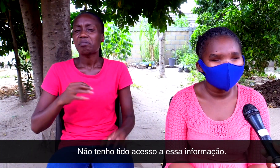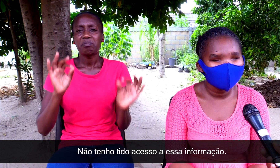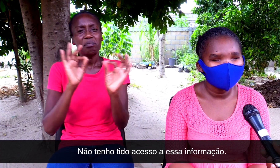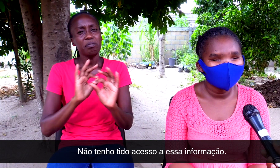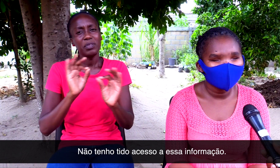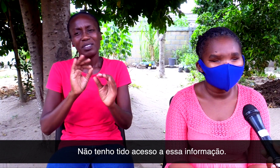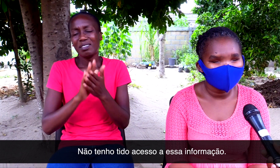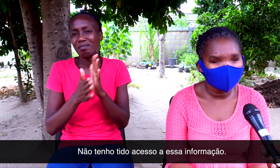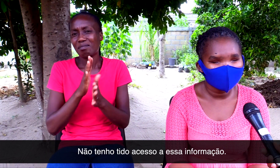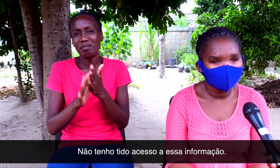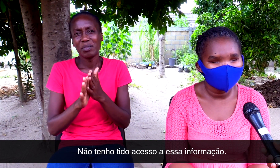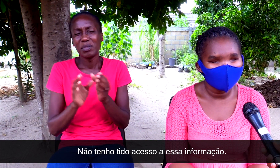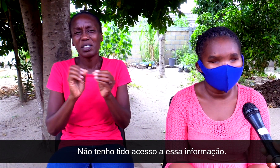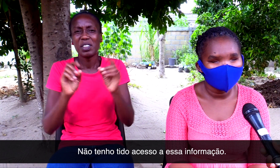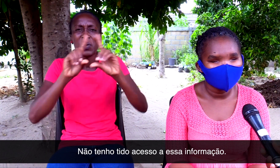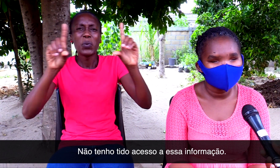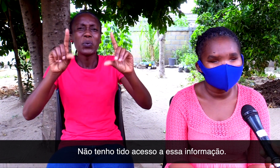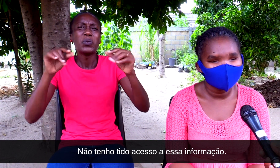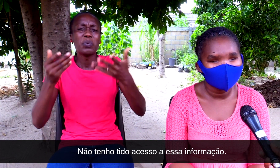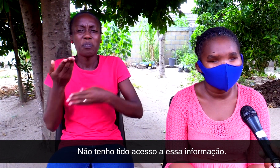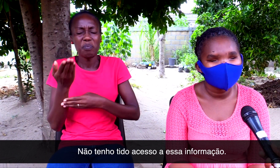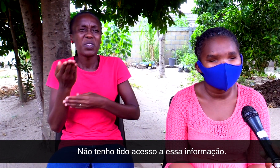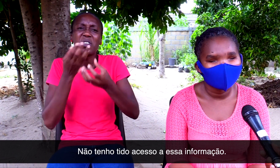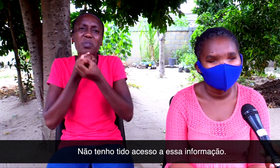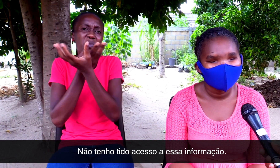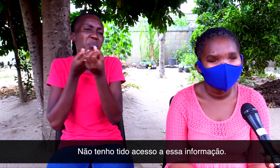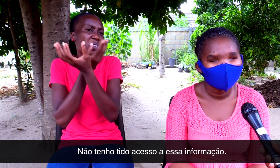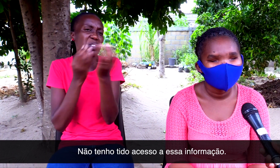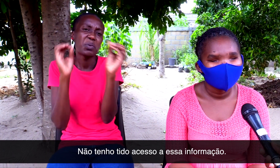Não tenho tido muito acesso a essa informação.